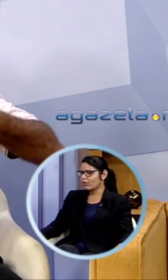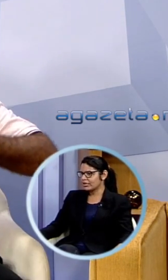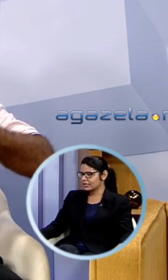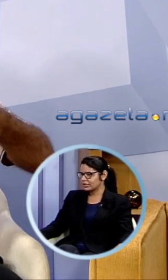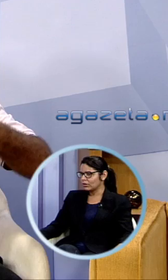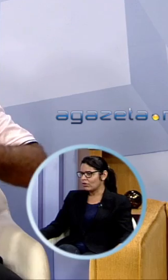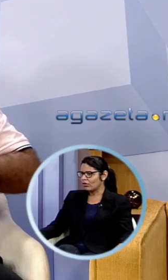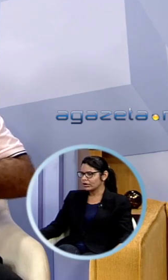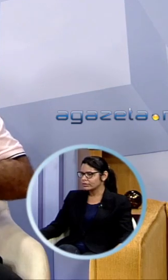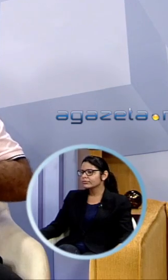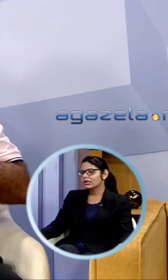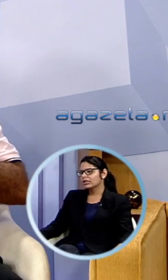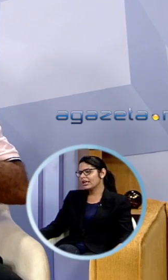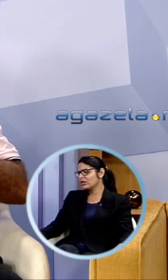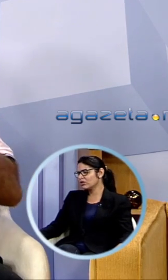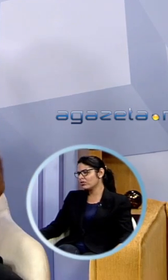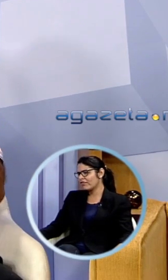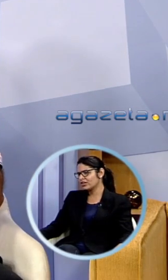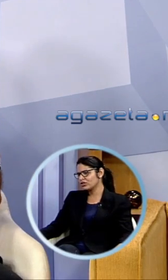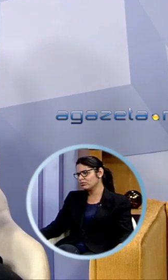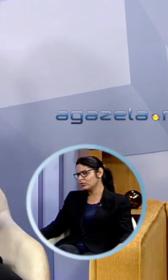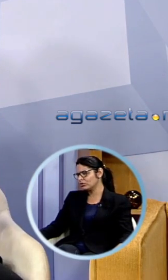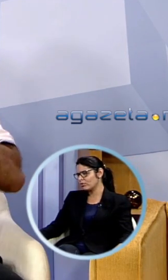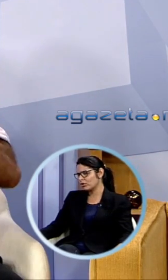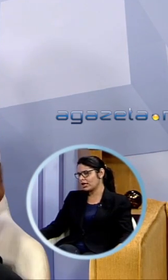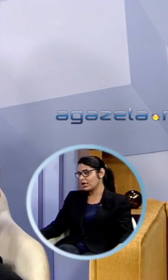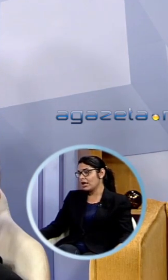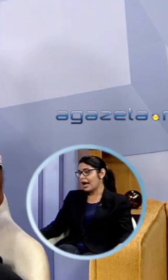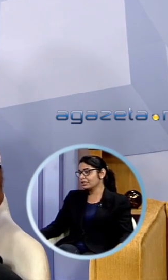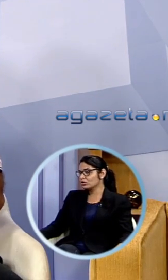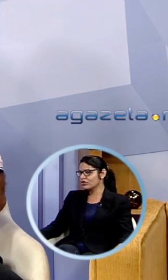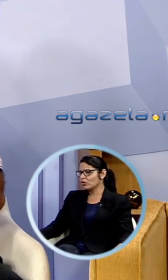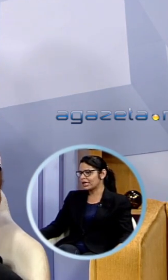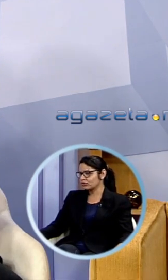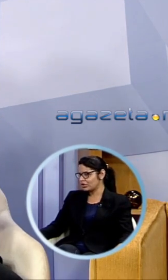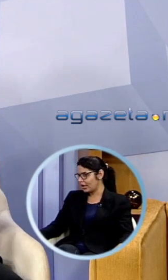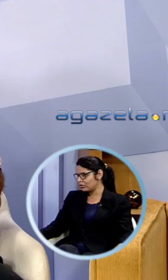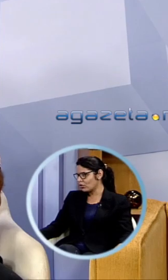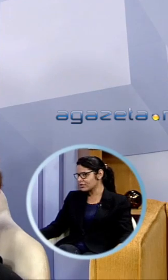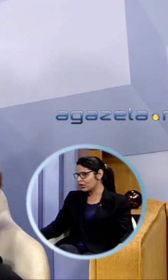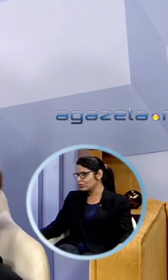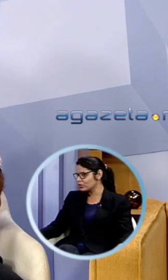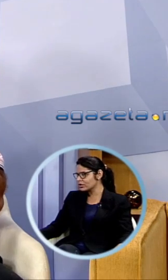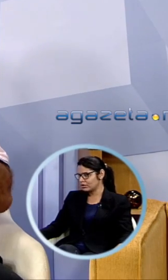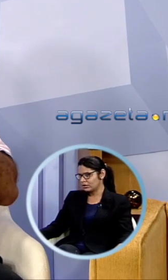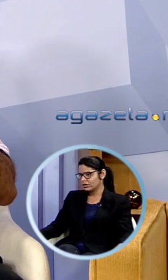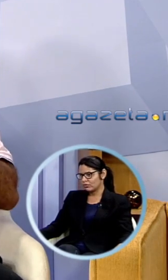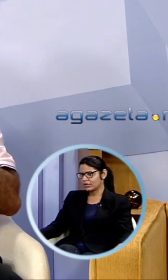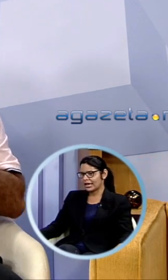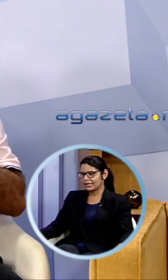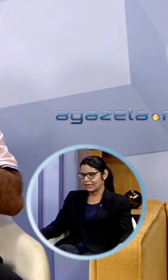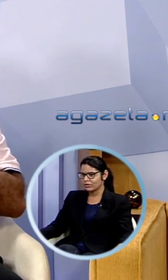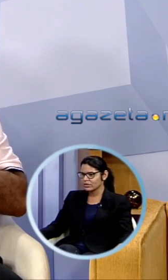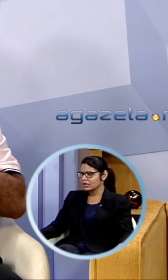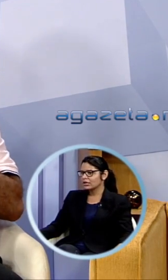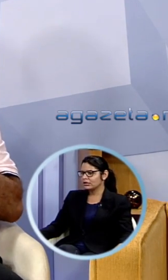estarei começando agora né e eu tenho refletido muito sobre o quê ainda não tive o contato direto com os alunos com